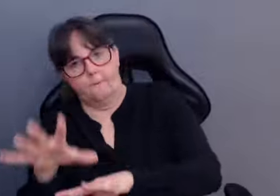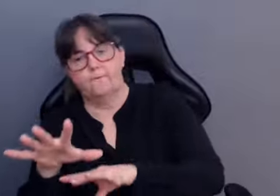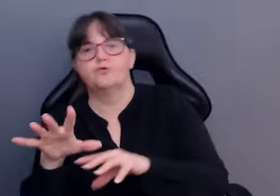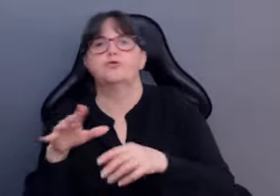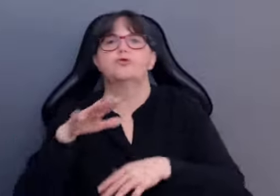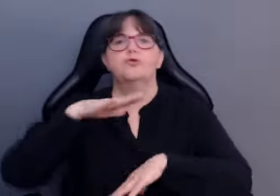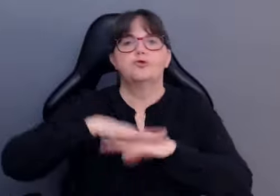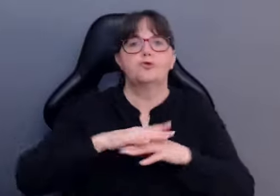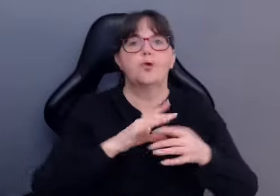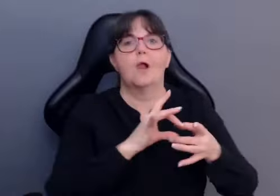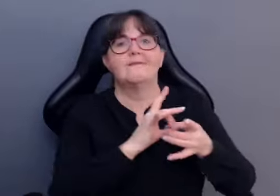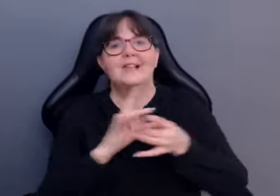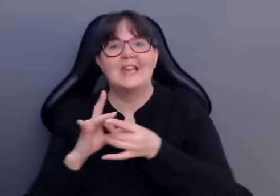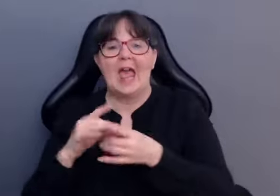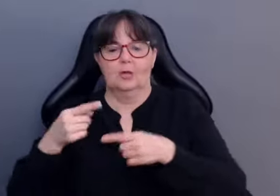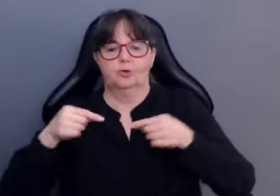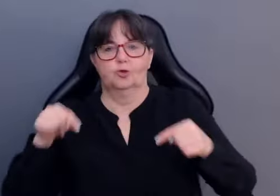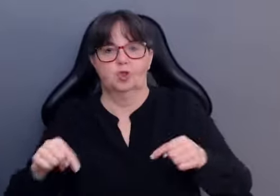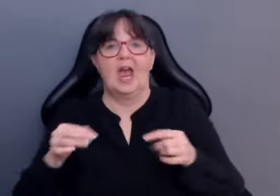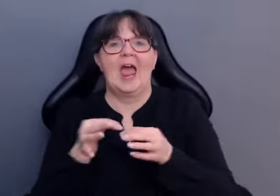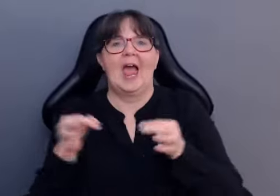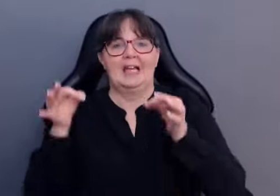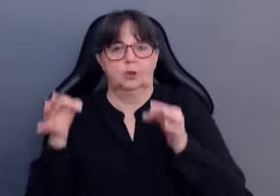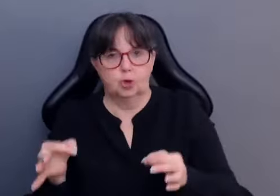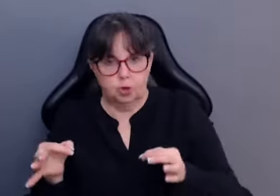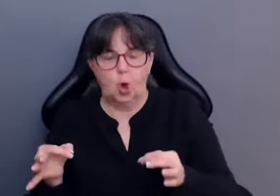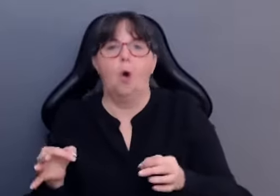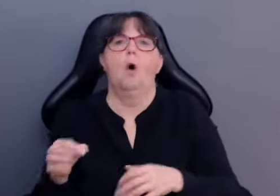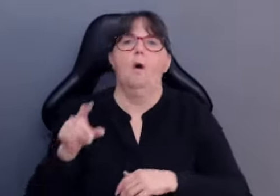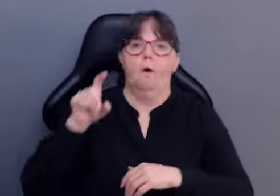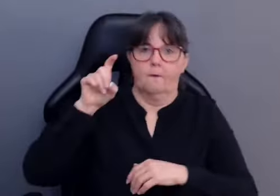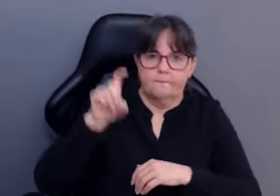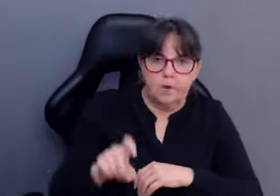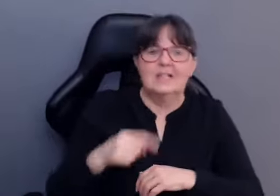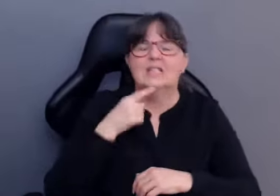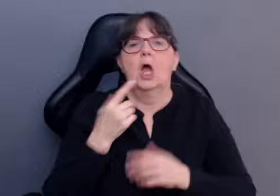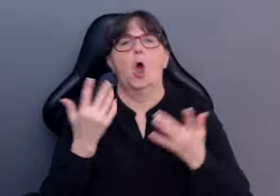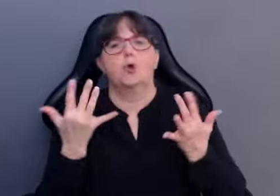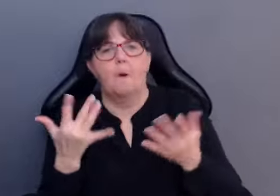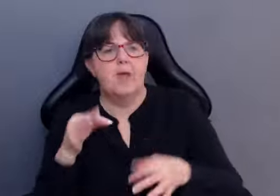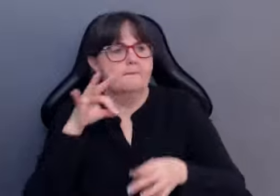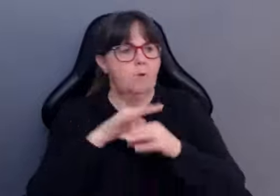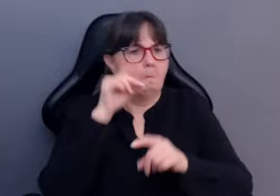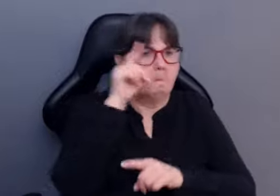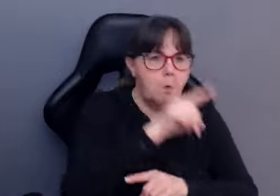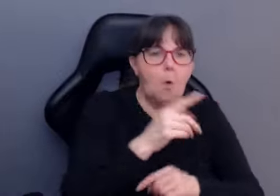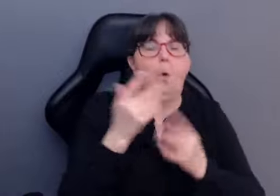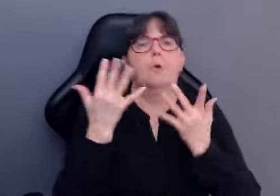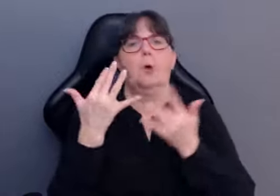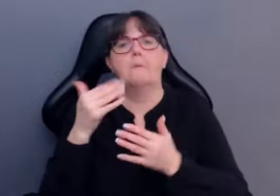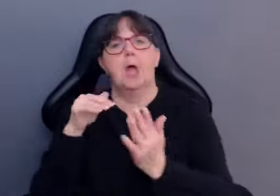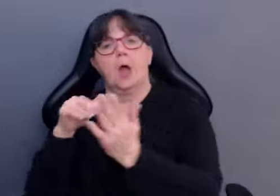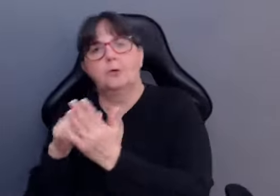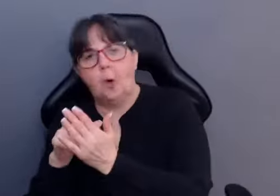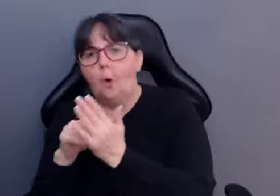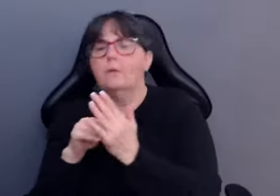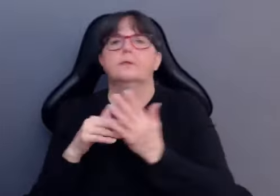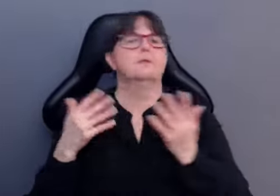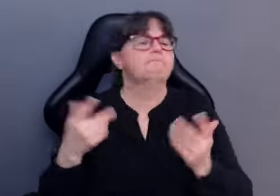résolution, sans qu'il soit nécessaire d'établir le nombre ou la proportion des voix exprimées.